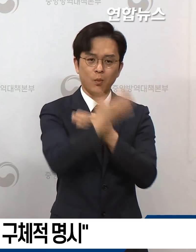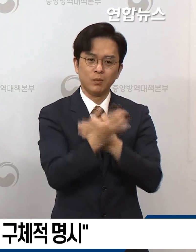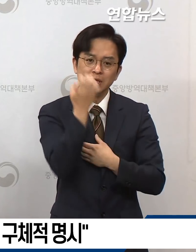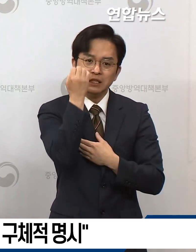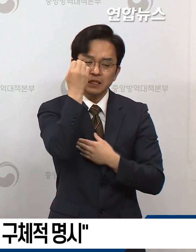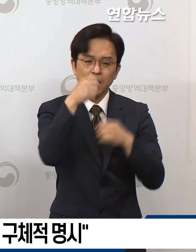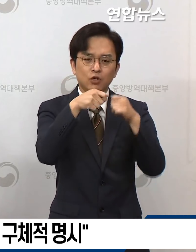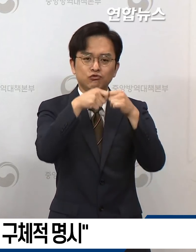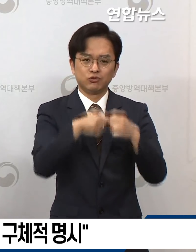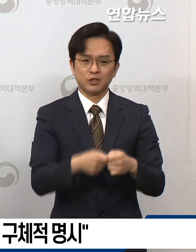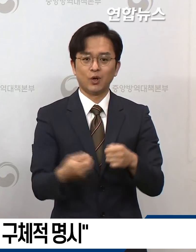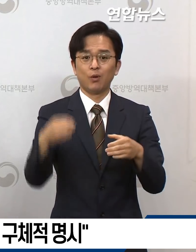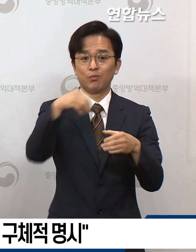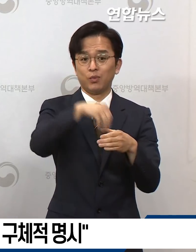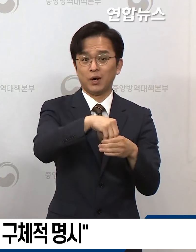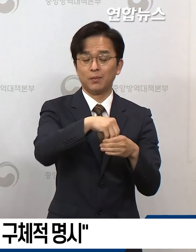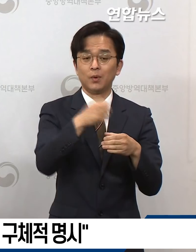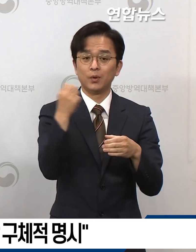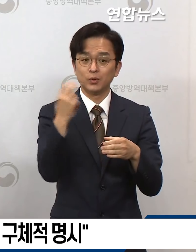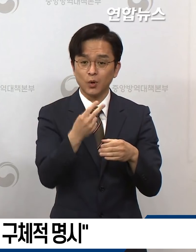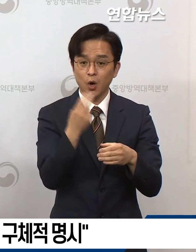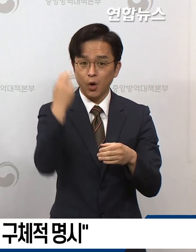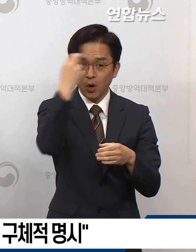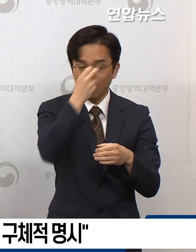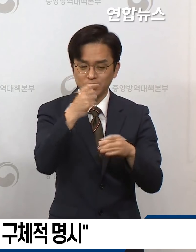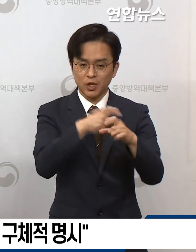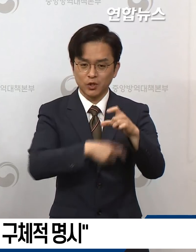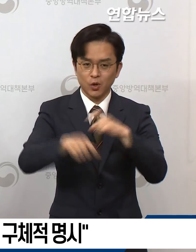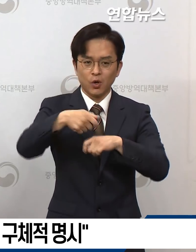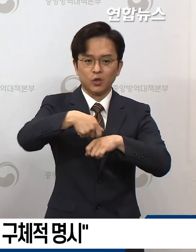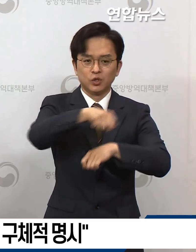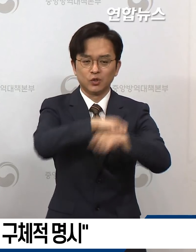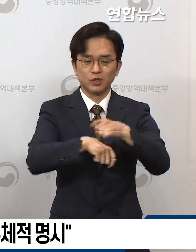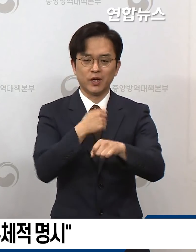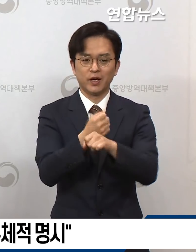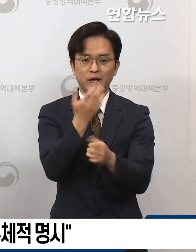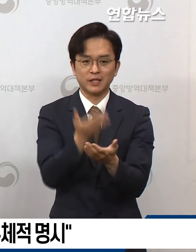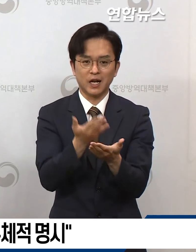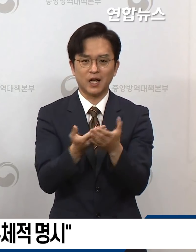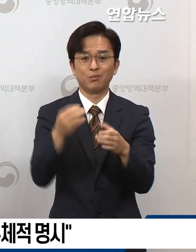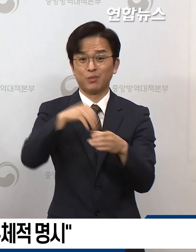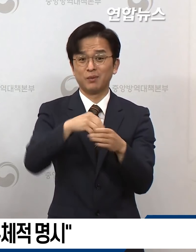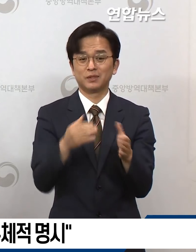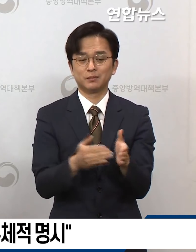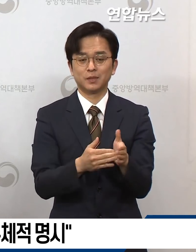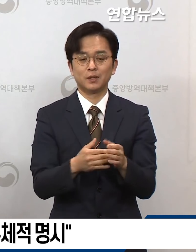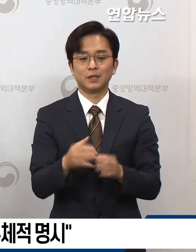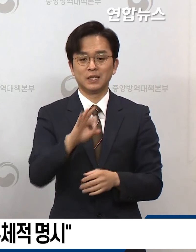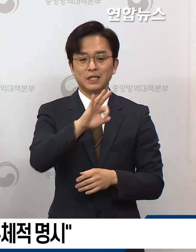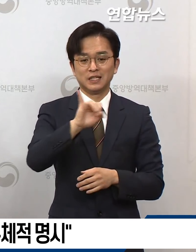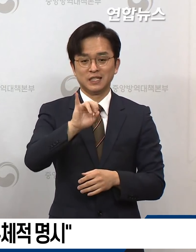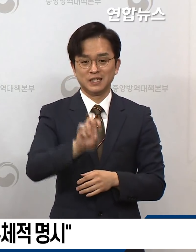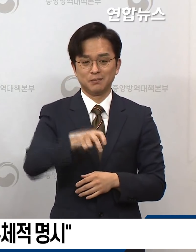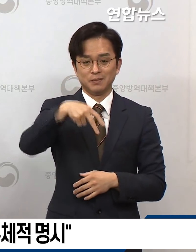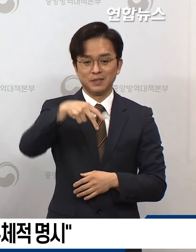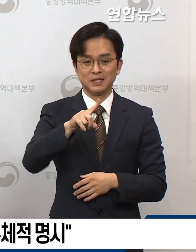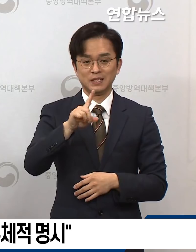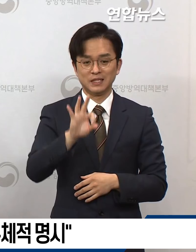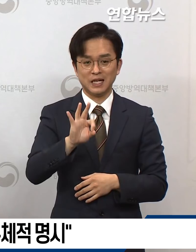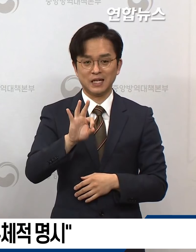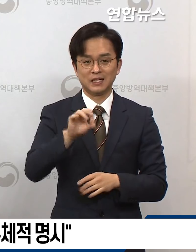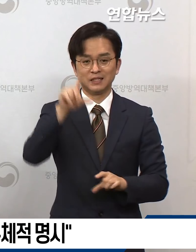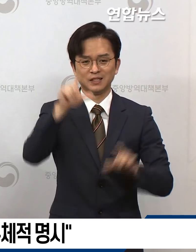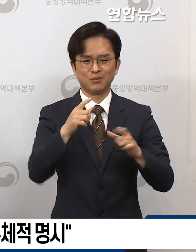좀 더 적극적으로 검사를 하도록 권고를 하고 있습니다. 임상 증상의 경우에는 예전에는 발열 및